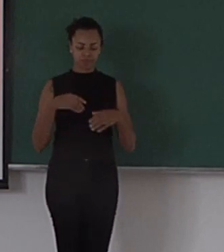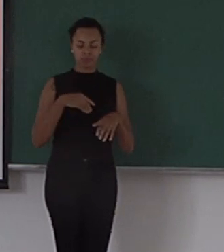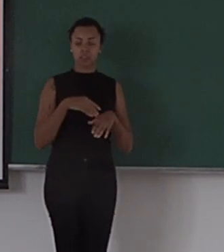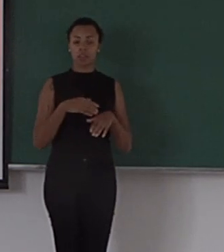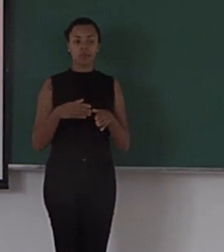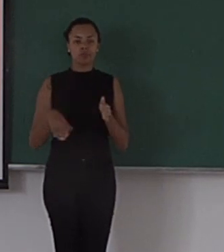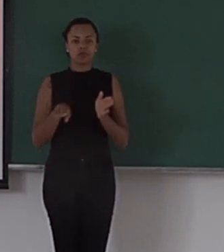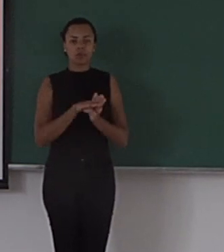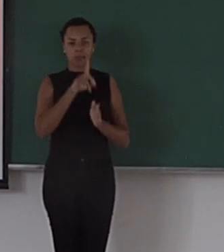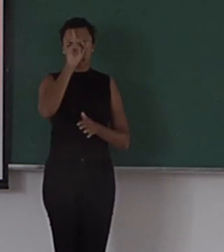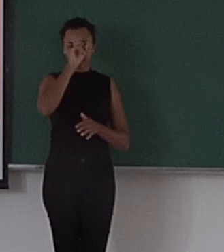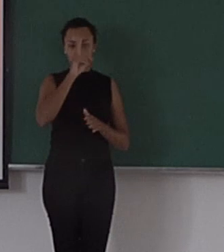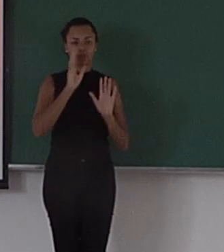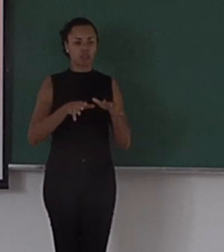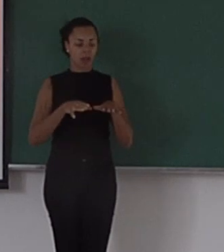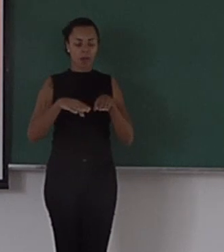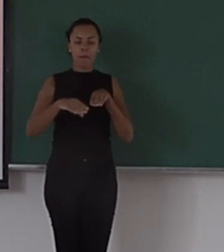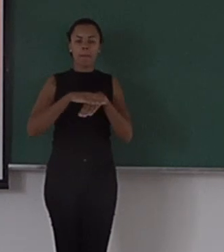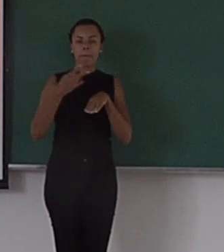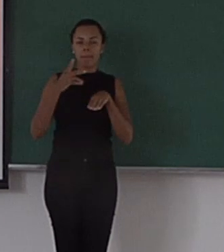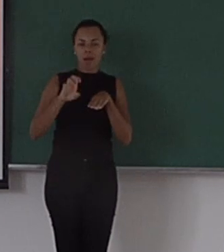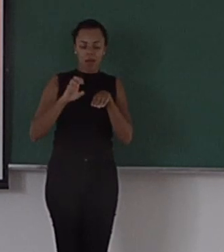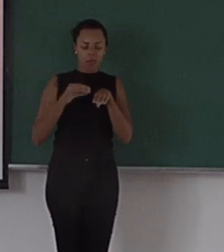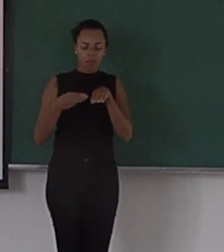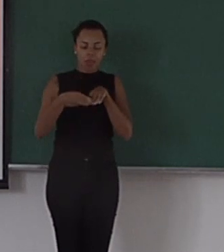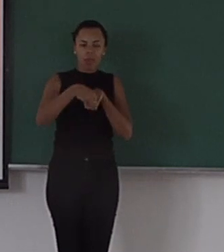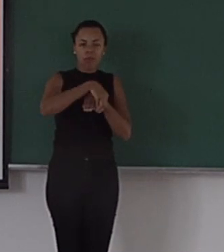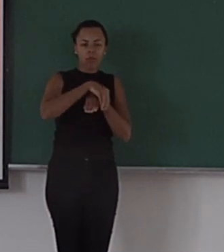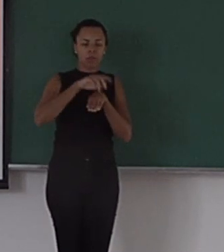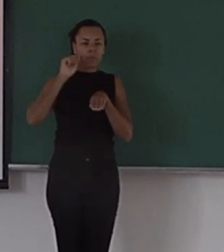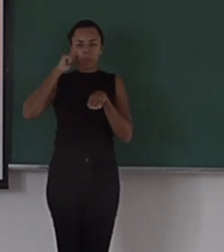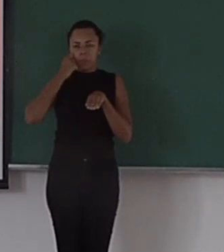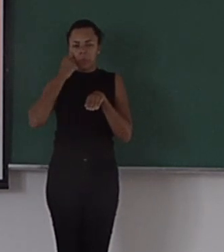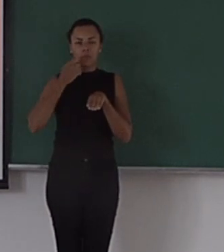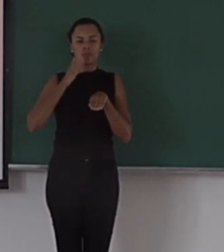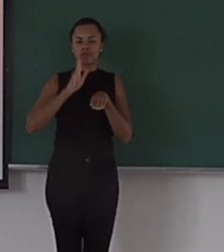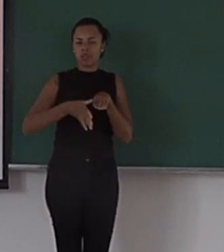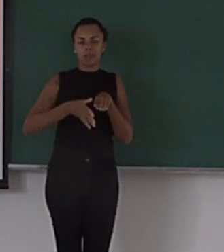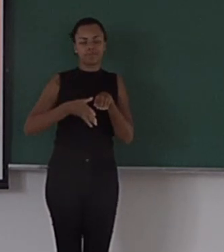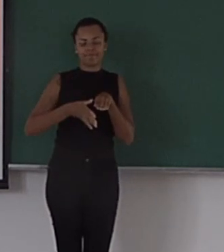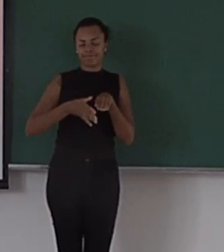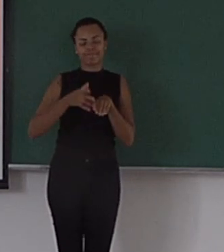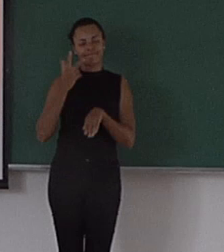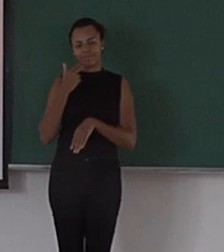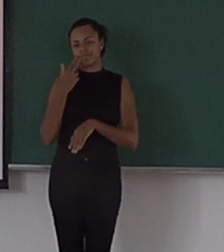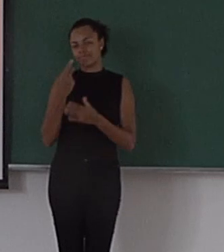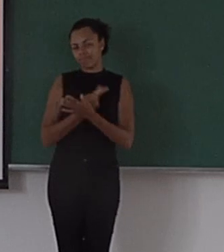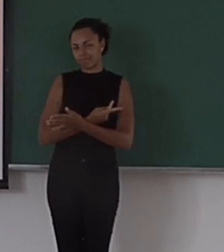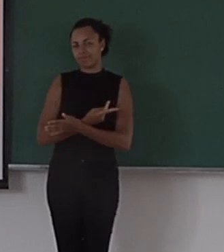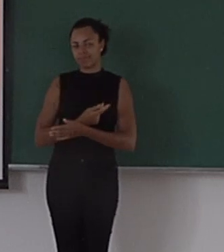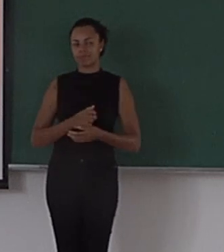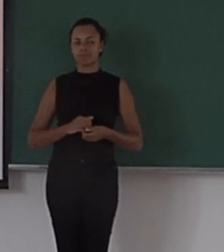ele chega para a gente, ele já tem necrose do tecido, já evoluiu muito, tá? É muito frequente de